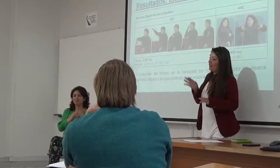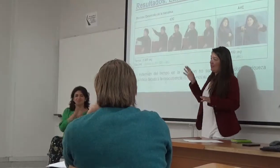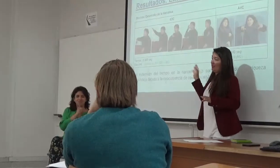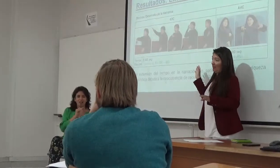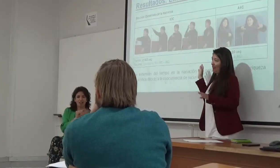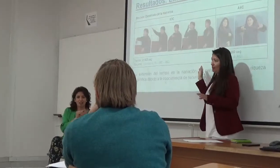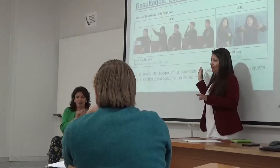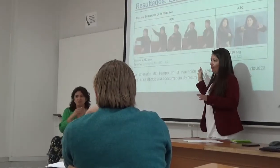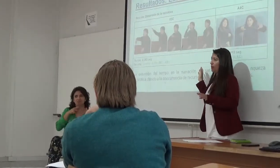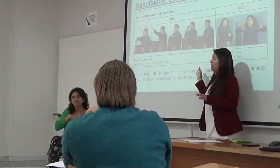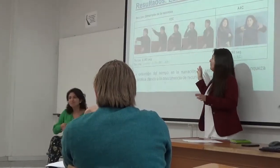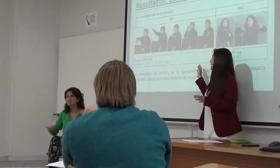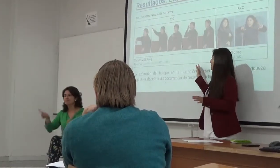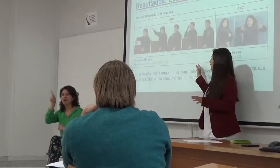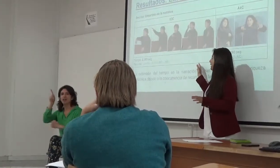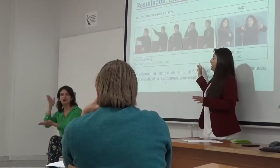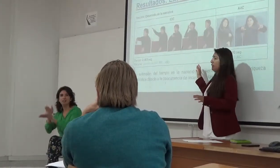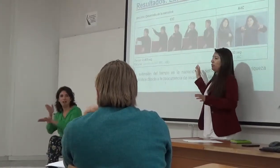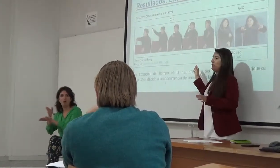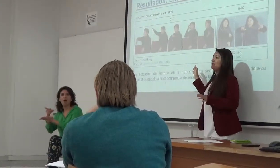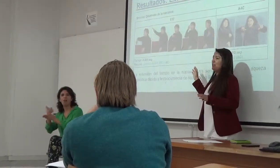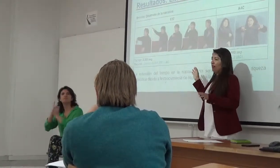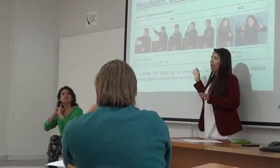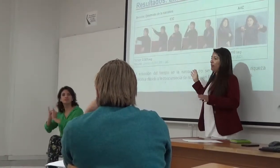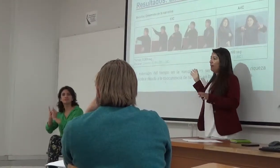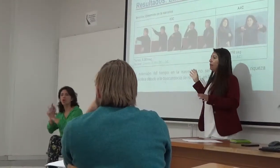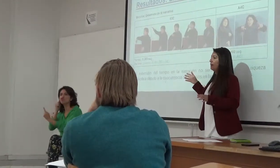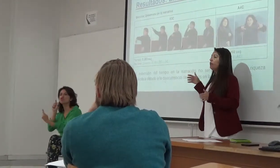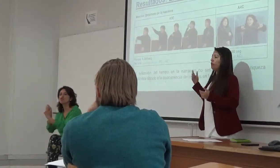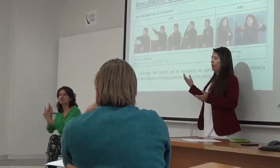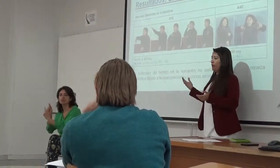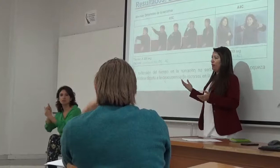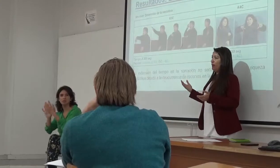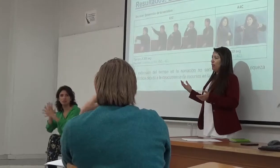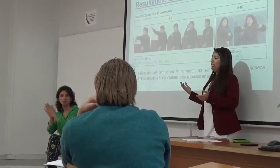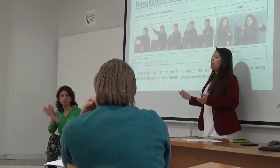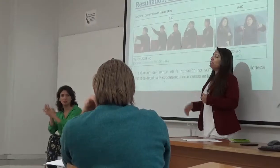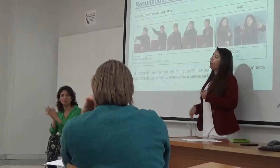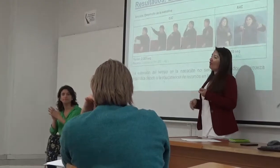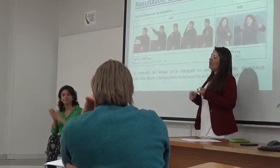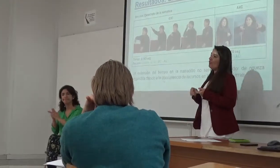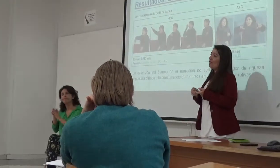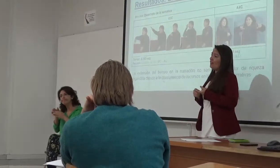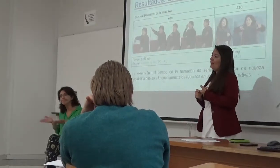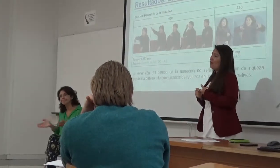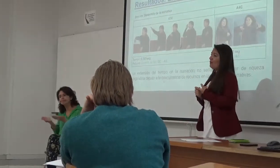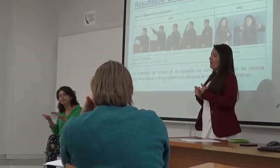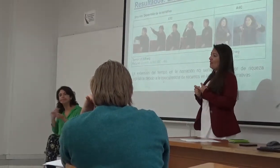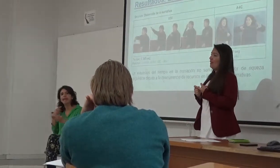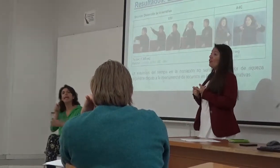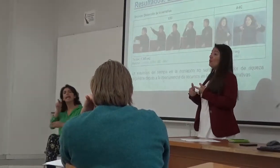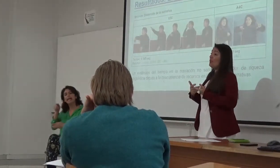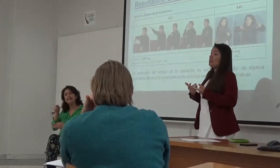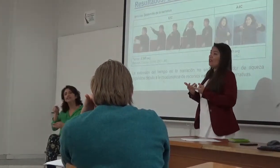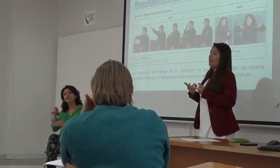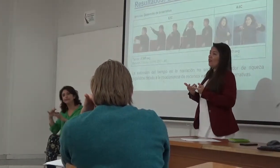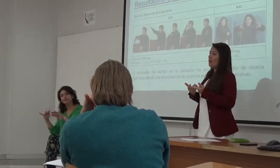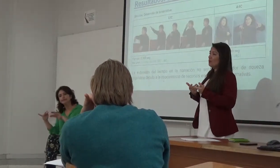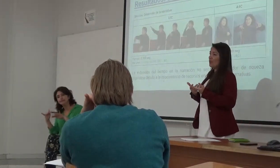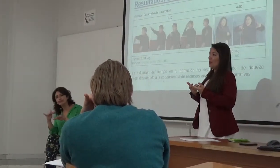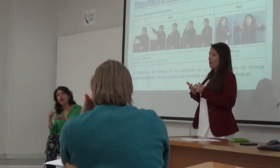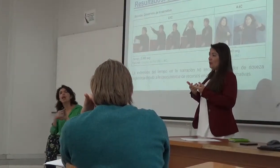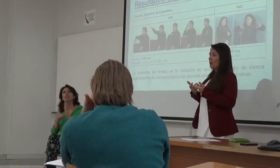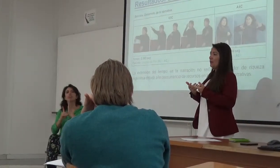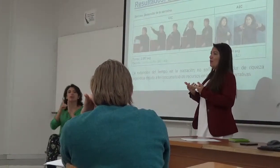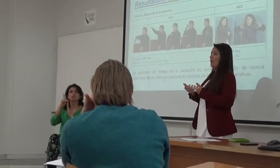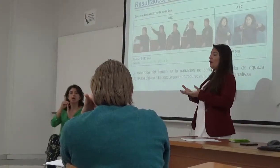en este caso la escuela bilingüe. Entonces sí, efectivamente influye en el desarrollo y en el dominio de